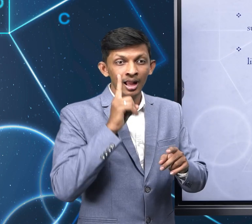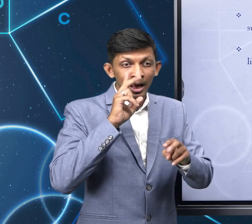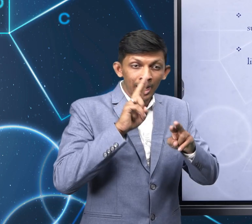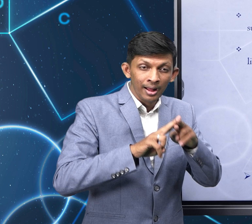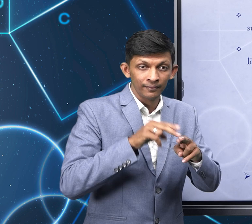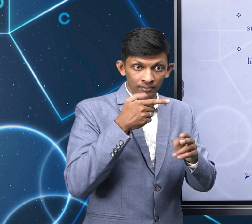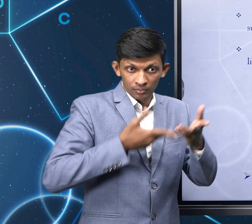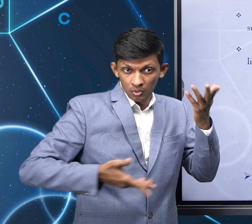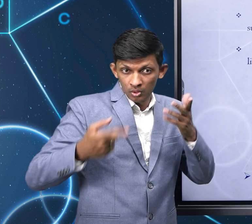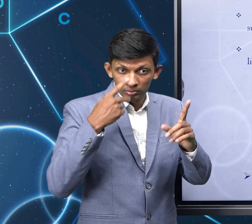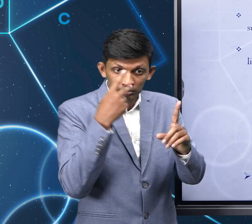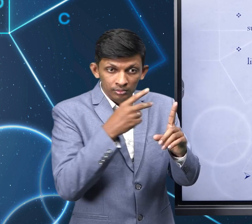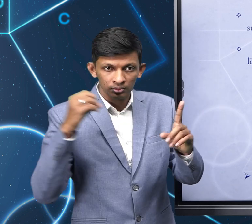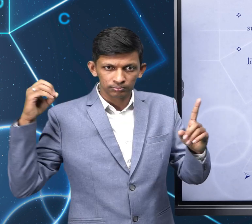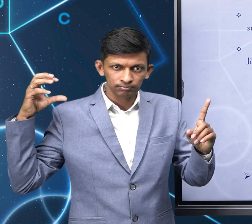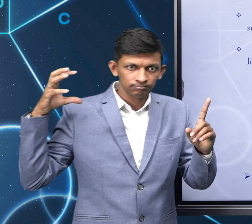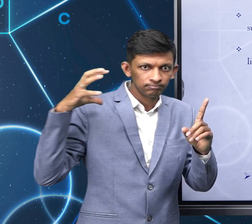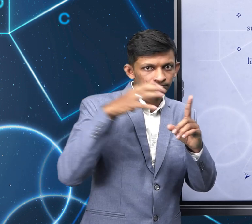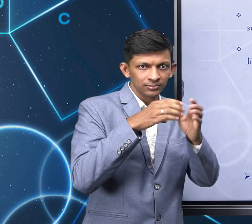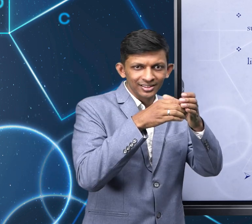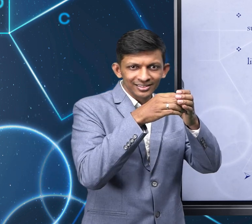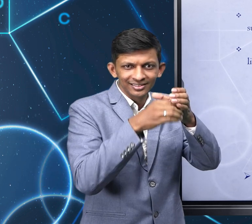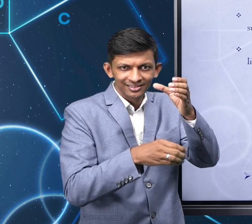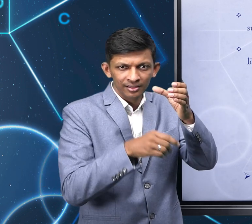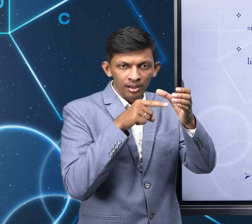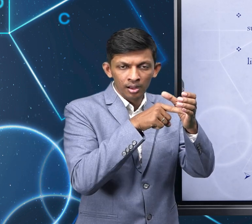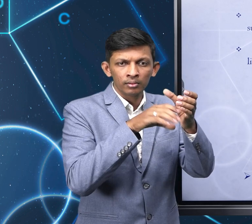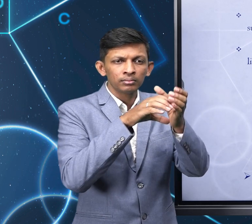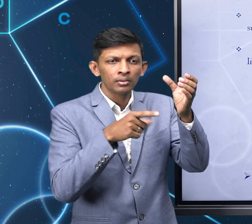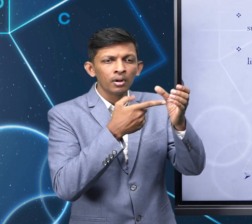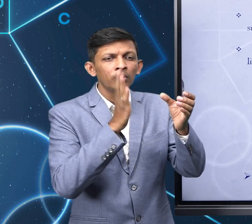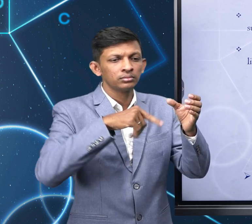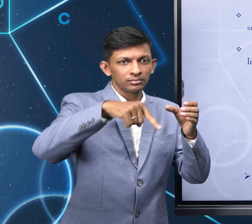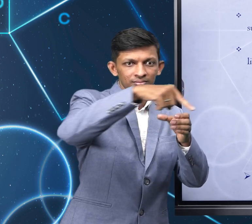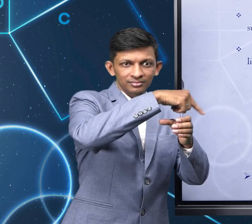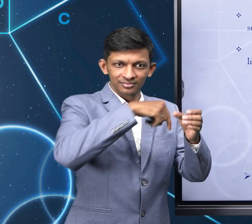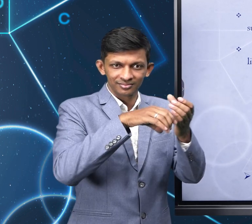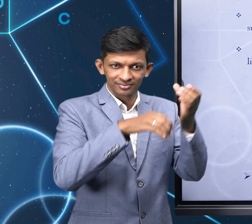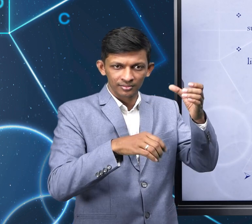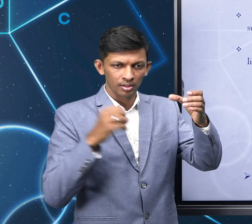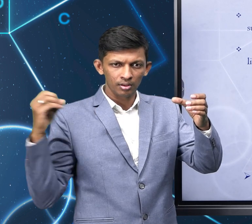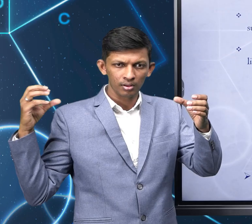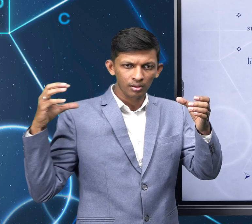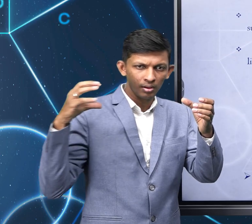सिलेंडरच्या गोलाकार बाजूने आपण त्यावर प्रकाश टाकला तर तयार झालेली सावली वर्तुळाकार होईल.